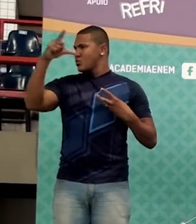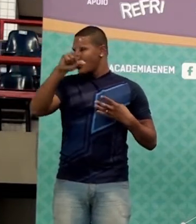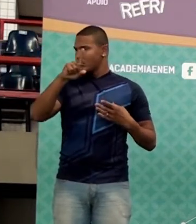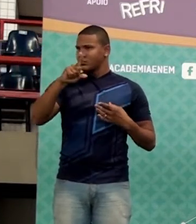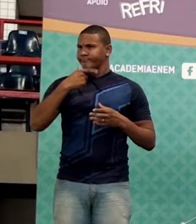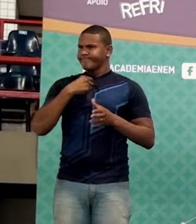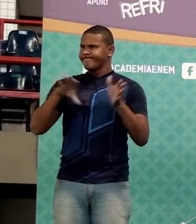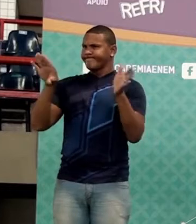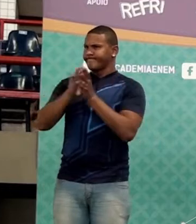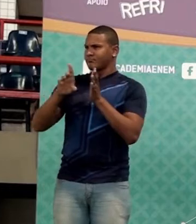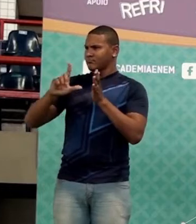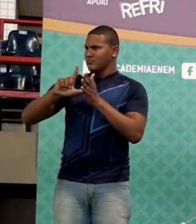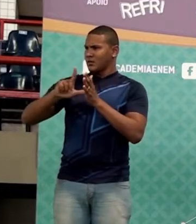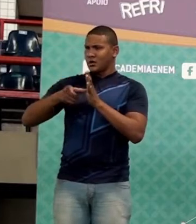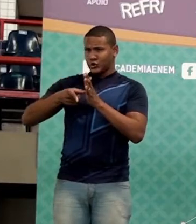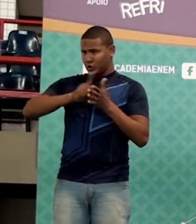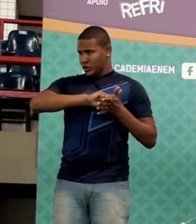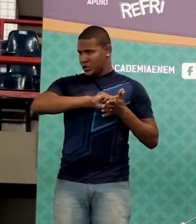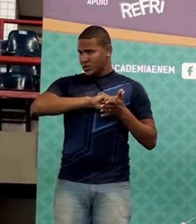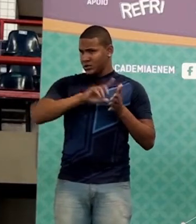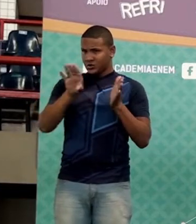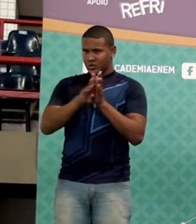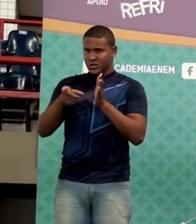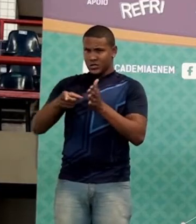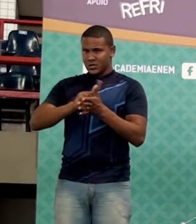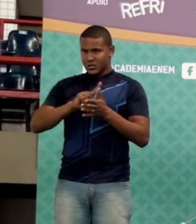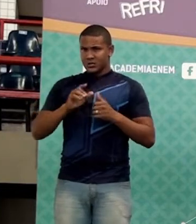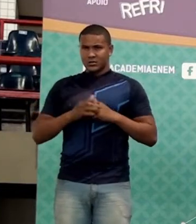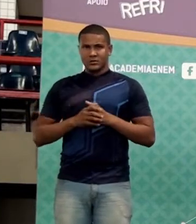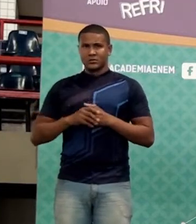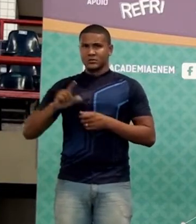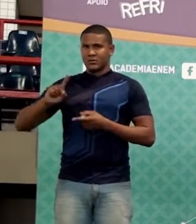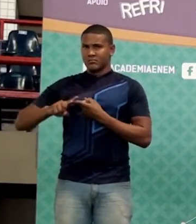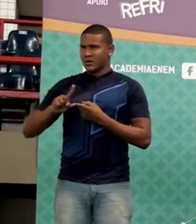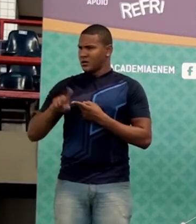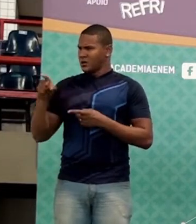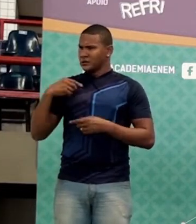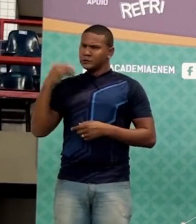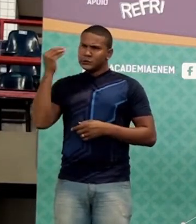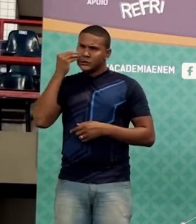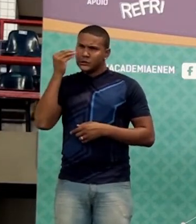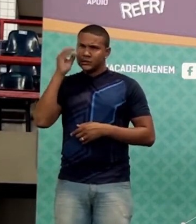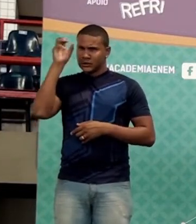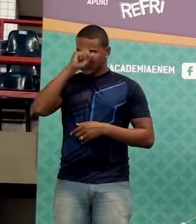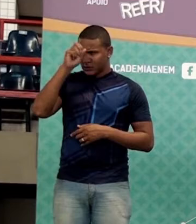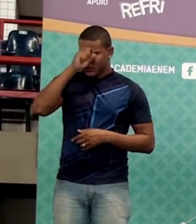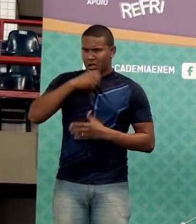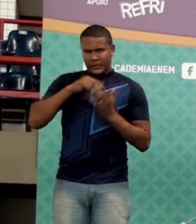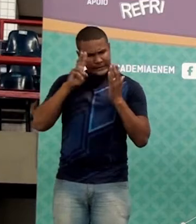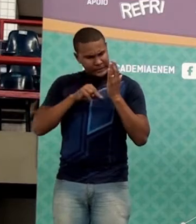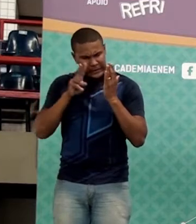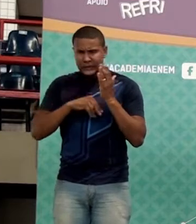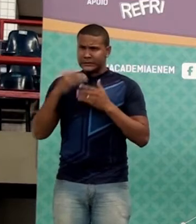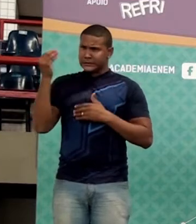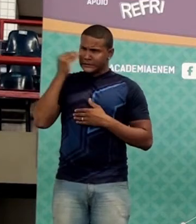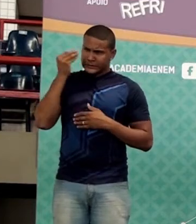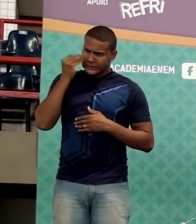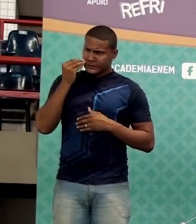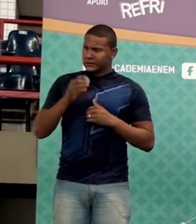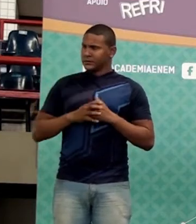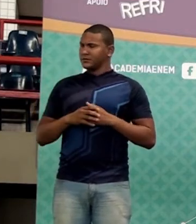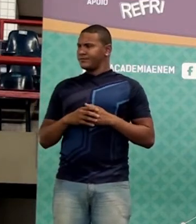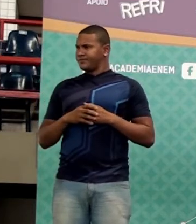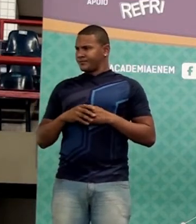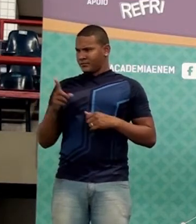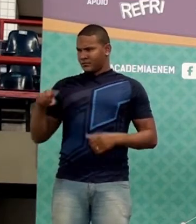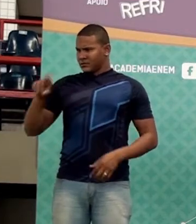da aula, ele fica até o final da aula, ele tenta aprender, ele tenta ler no tempinho que ele tem. Vocês